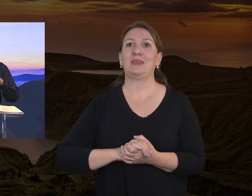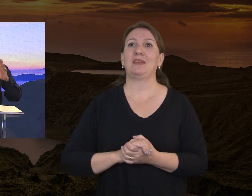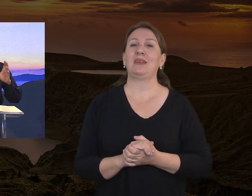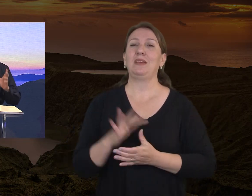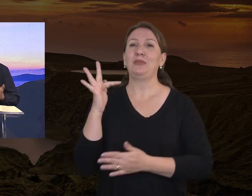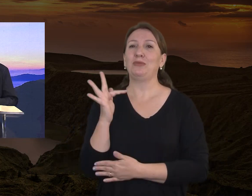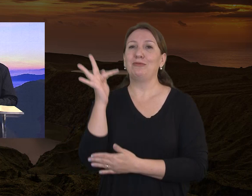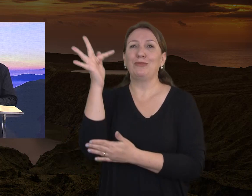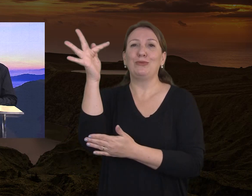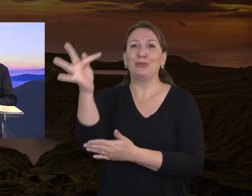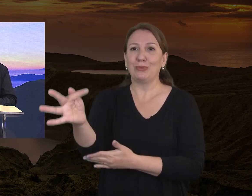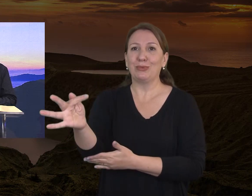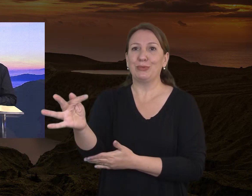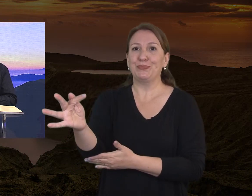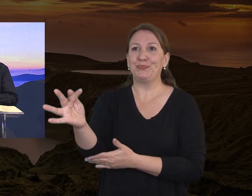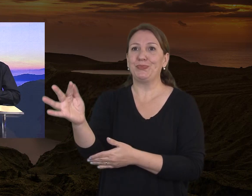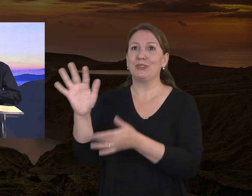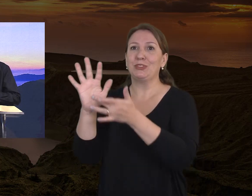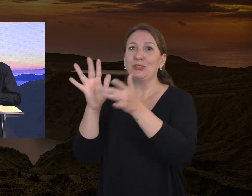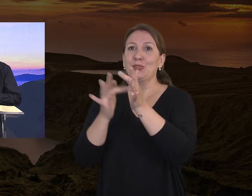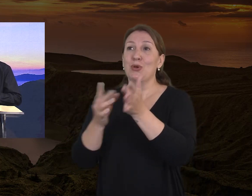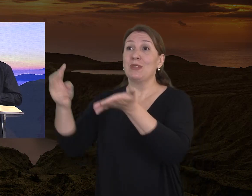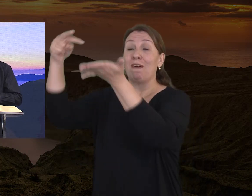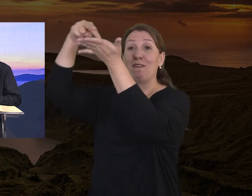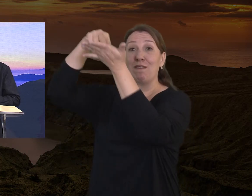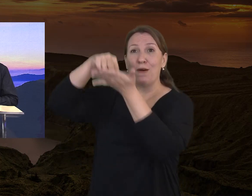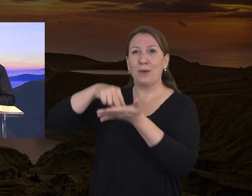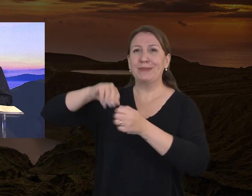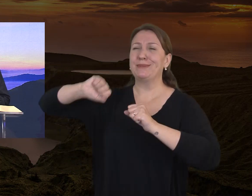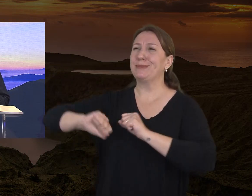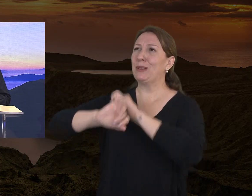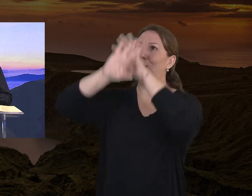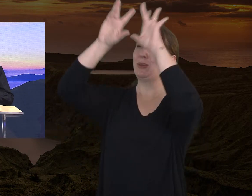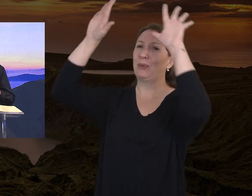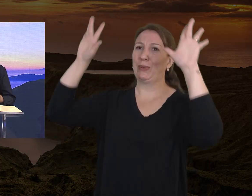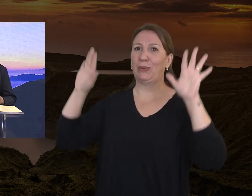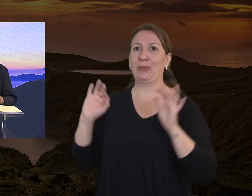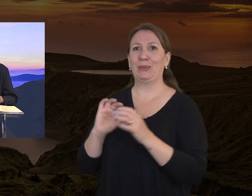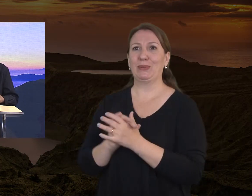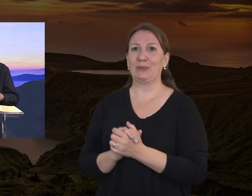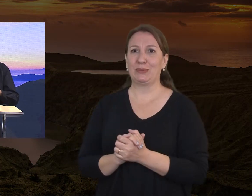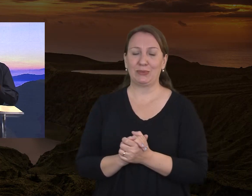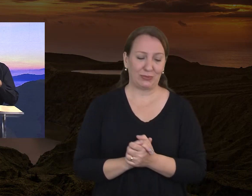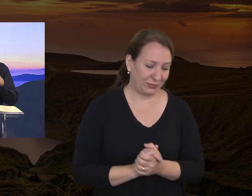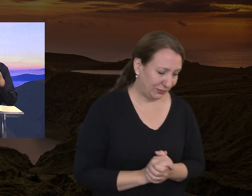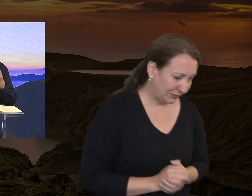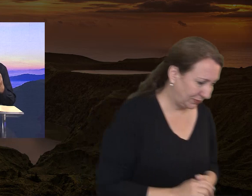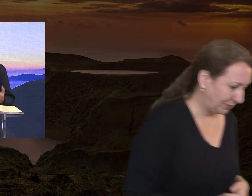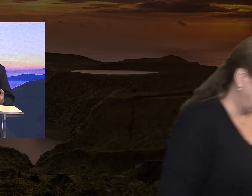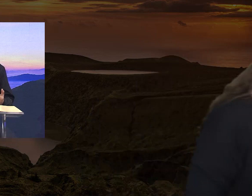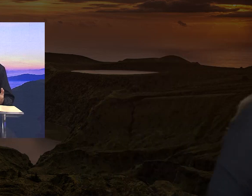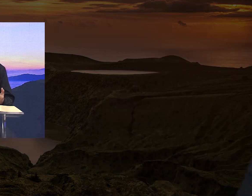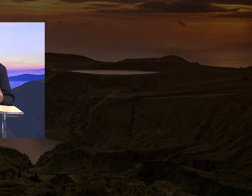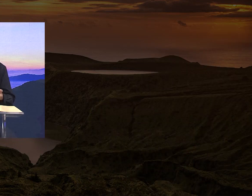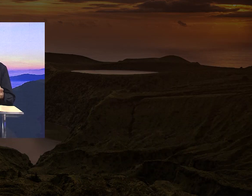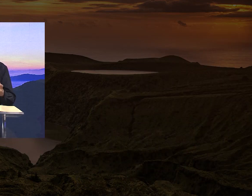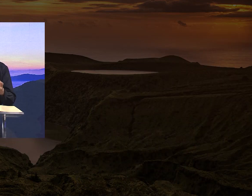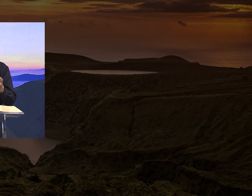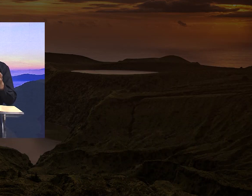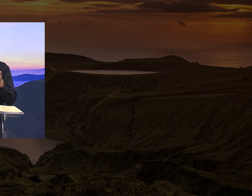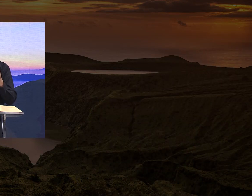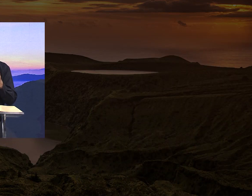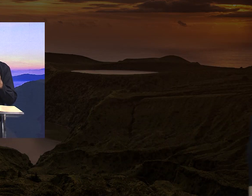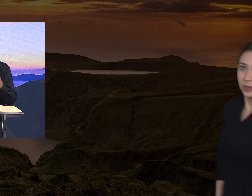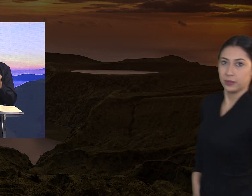glorioso retorno. Então, queridos irmãos, você precisa ter essa percepção. É isso